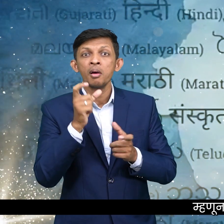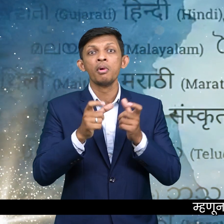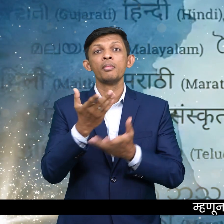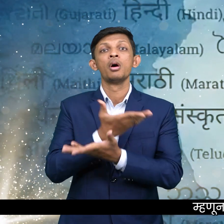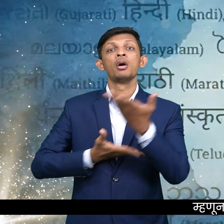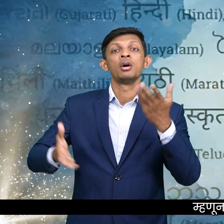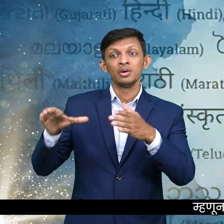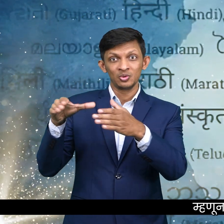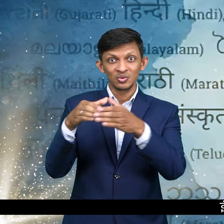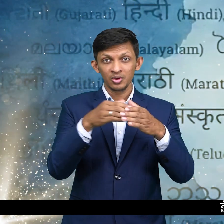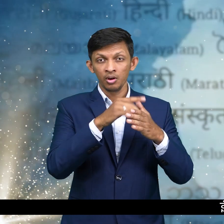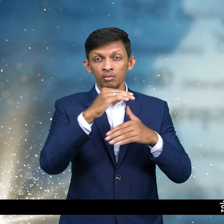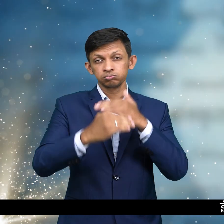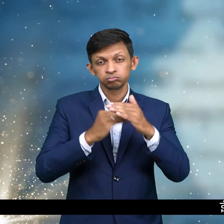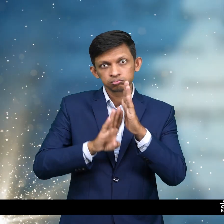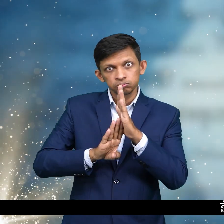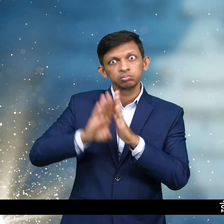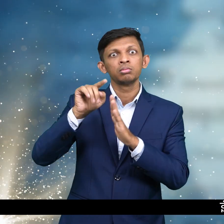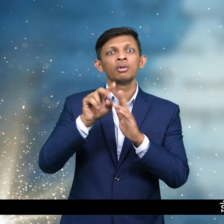लोकांनी इंग्रजी,